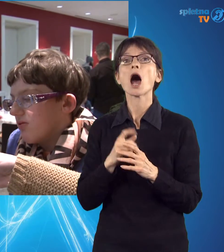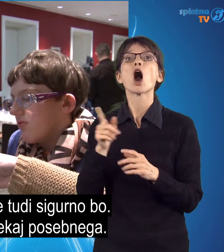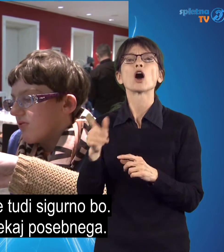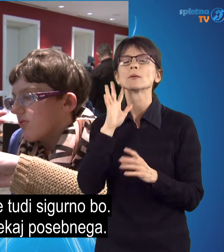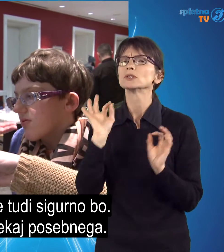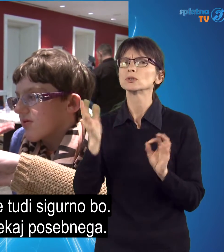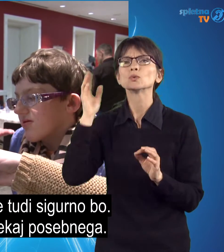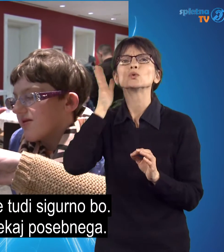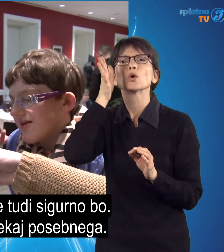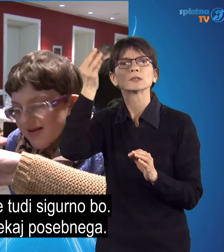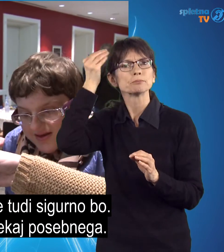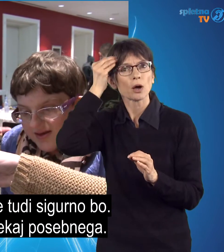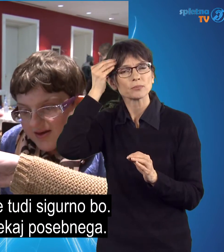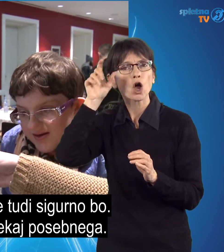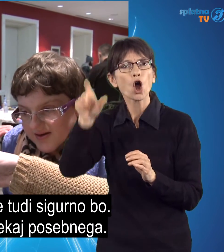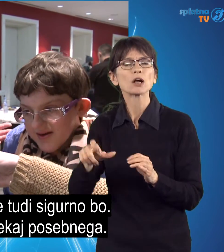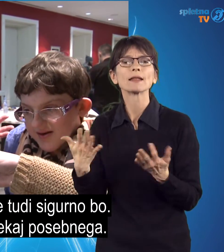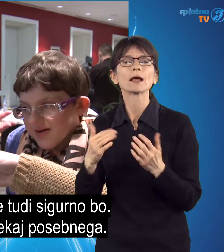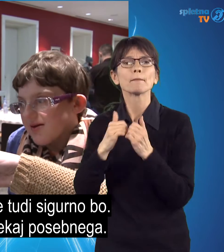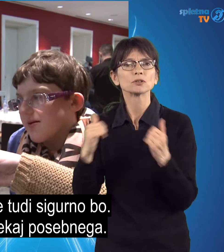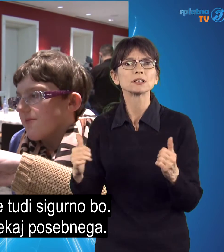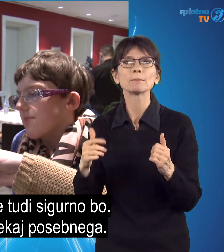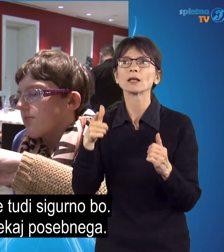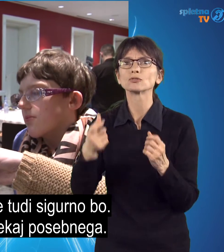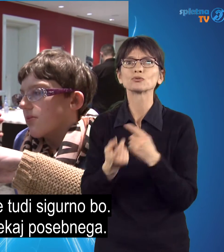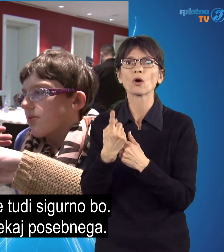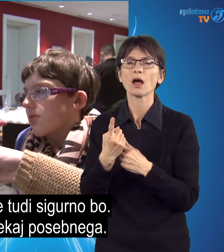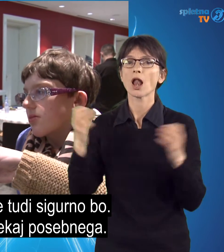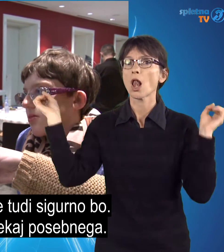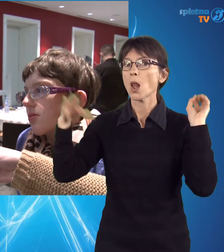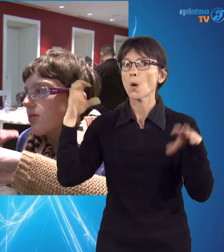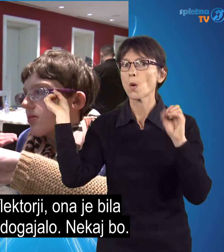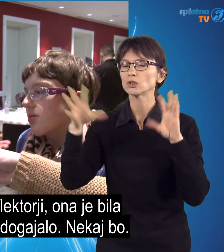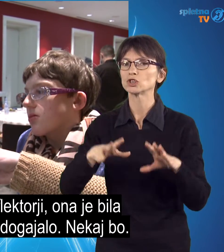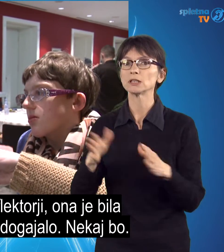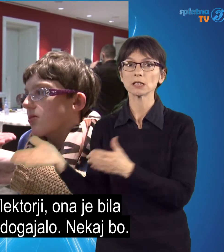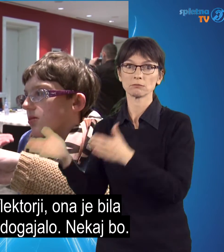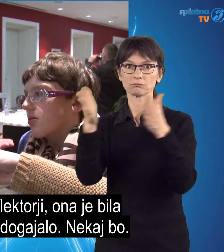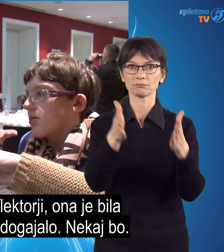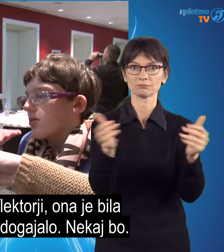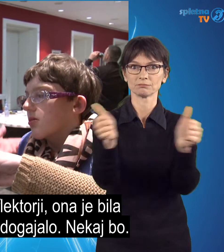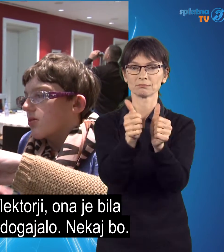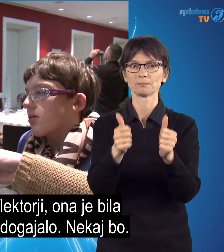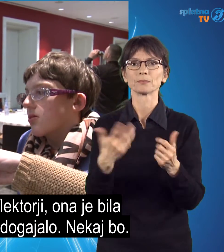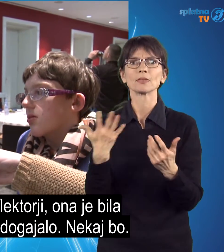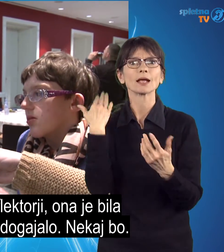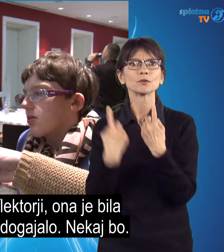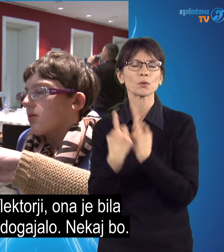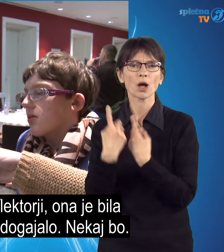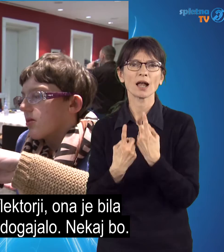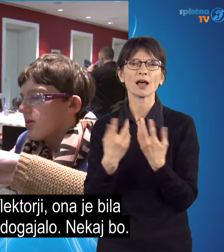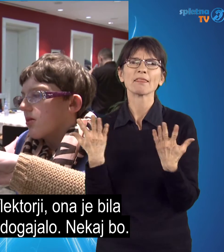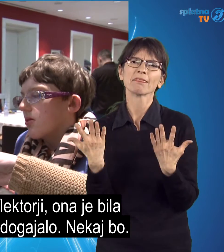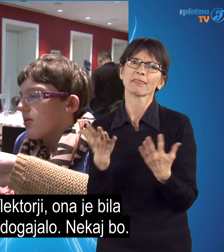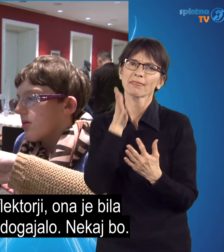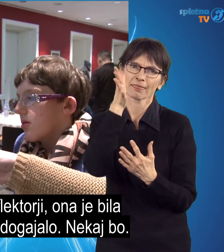Spominjala se pa bo, zato ker je nekaj posebenega. Luči so bile, reflektorji, ona je bila tam, nekaj se je dogajalo, tako da bo, nekaj